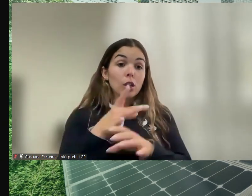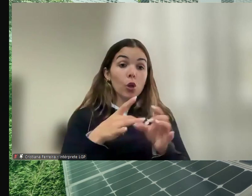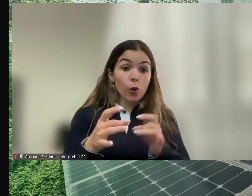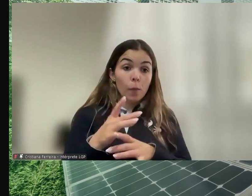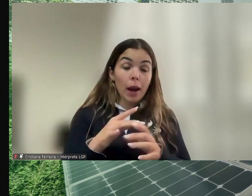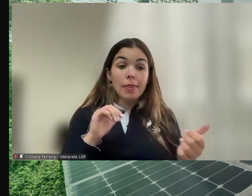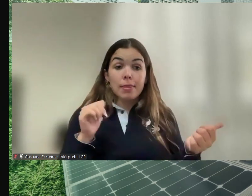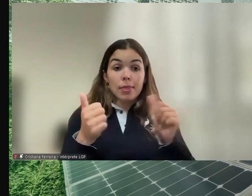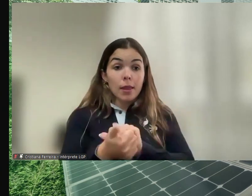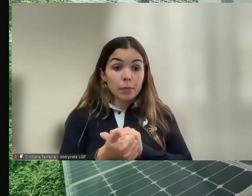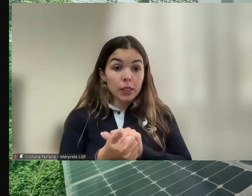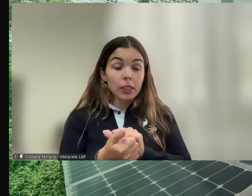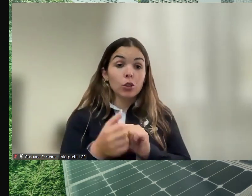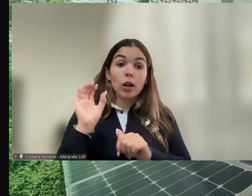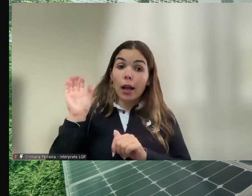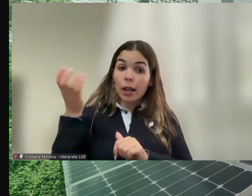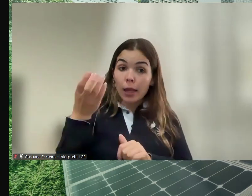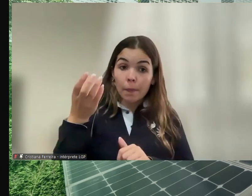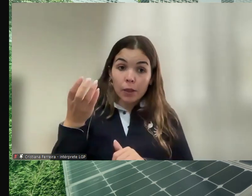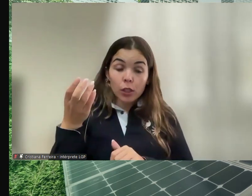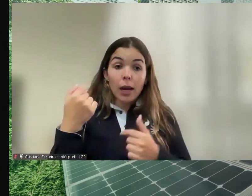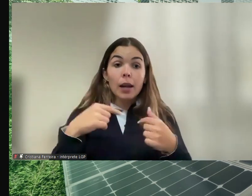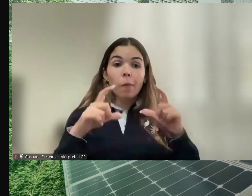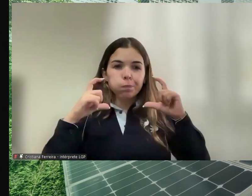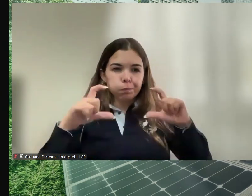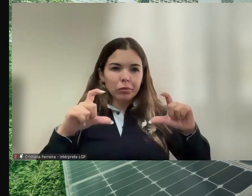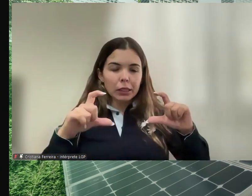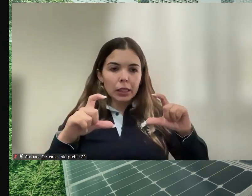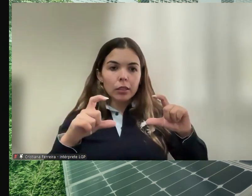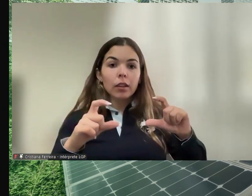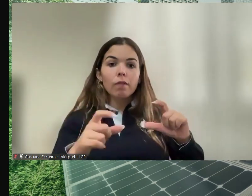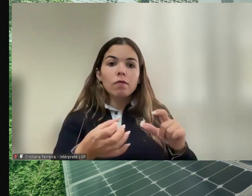Adaptação às Alterações Climáticas, que tem um parágrafo explícito